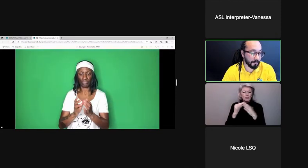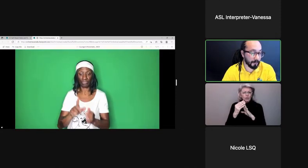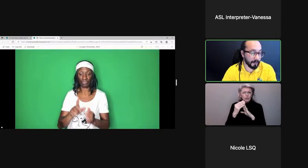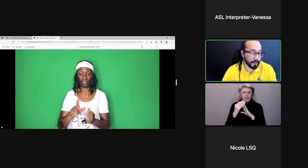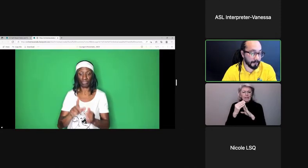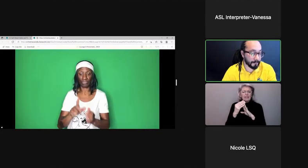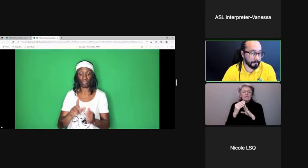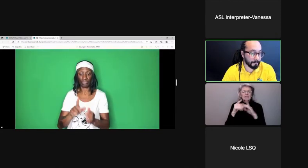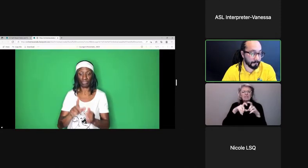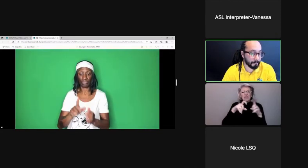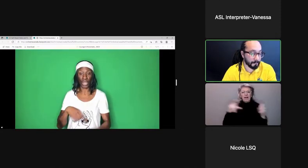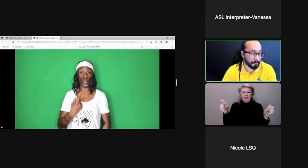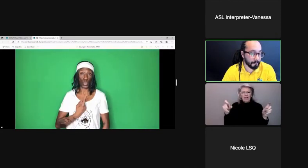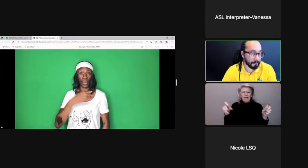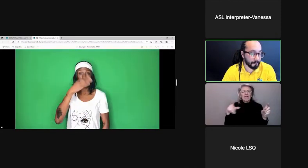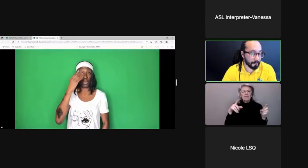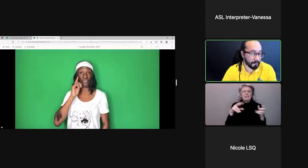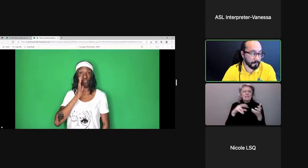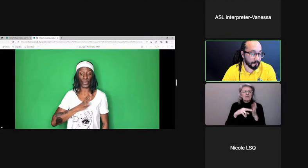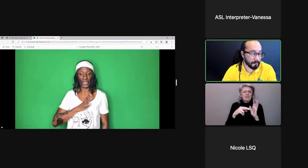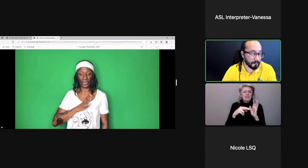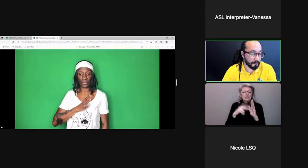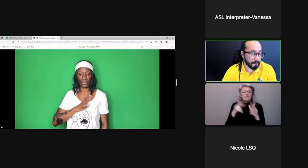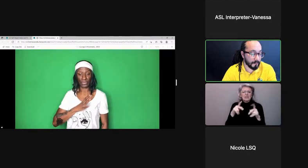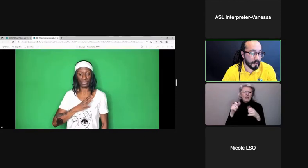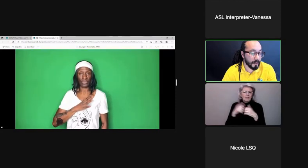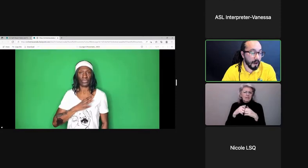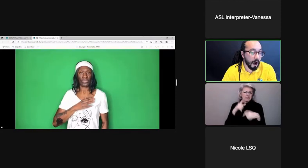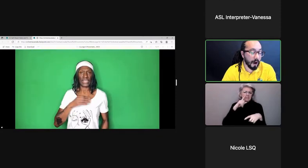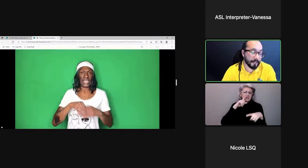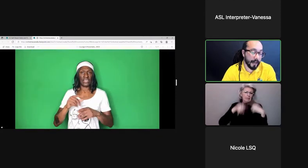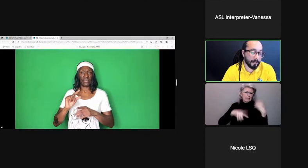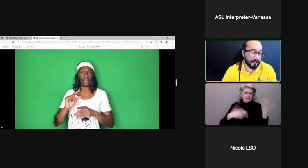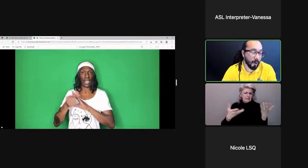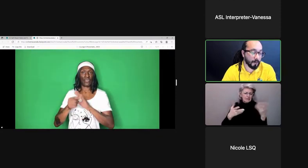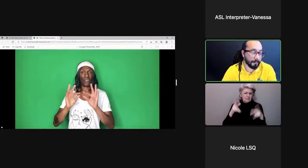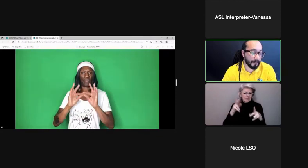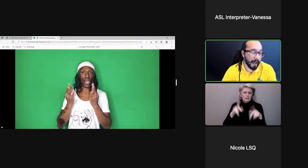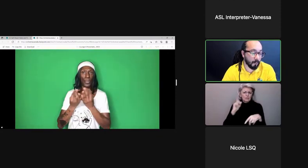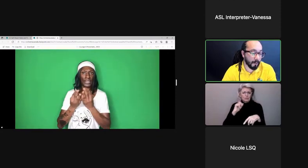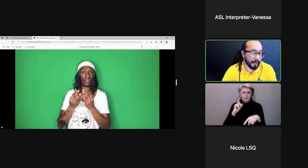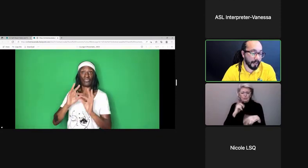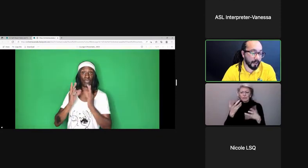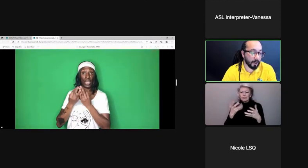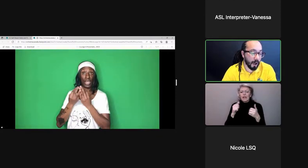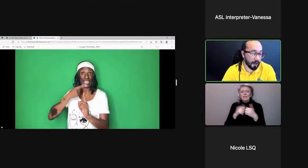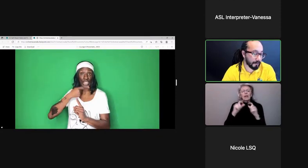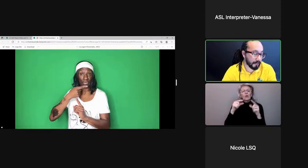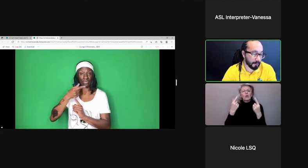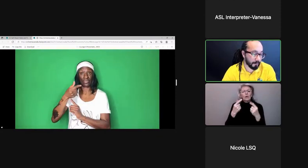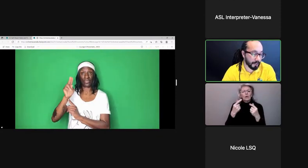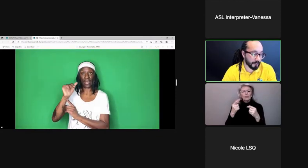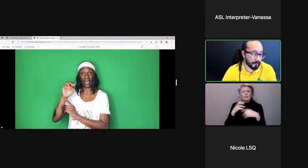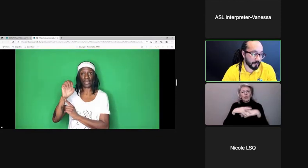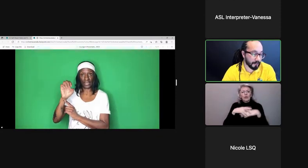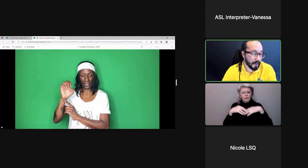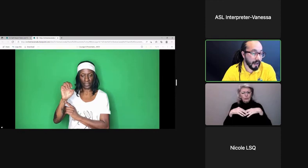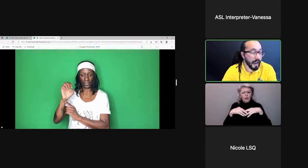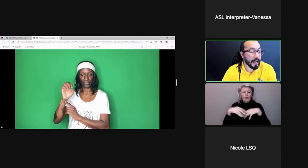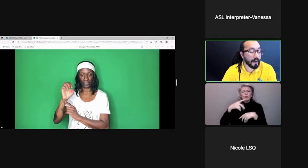différentes, c'est-à-dire les gens avec des incapacités, les gens sourds, les groupes autochtones, noirs et